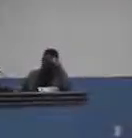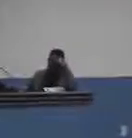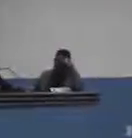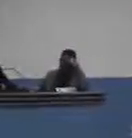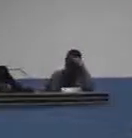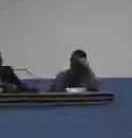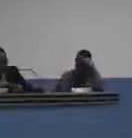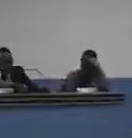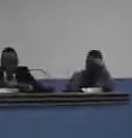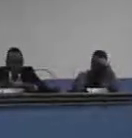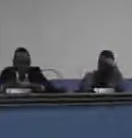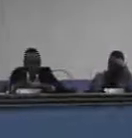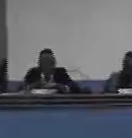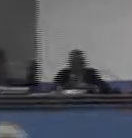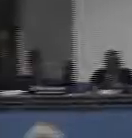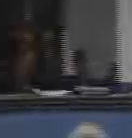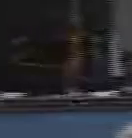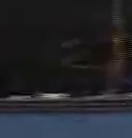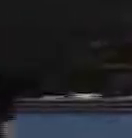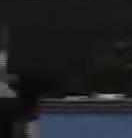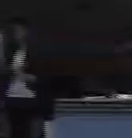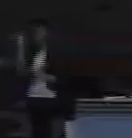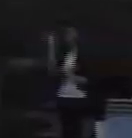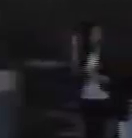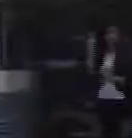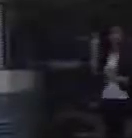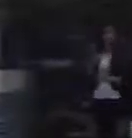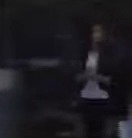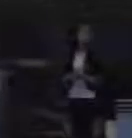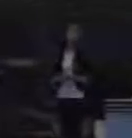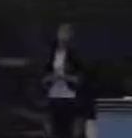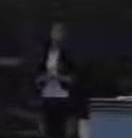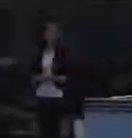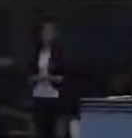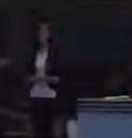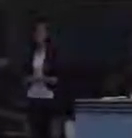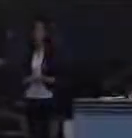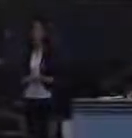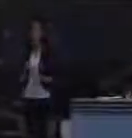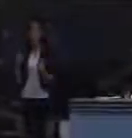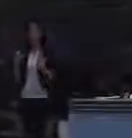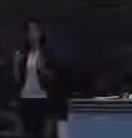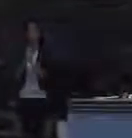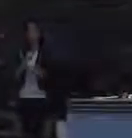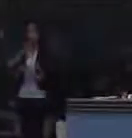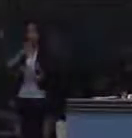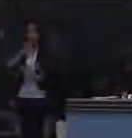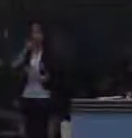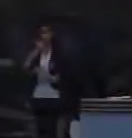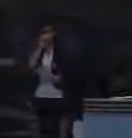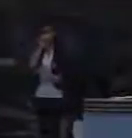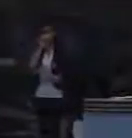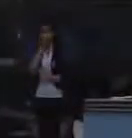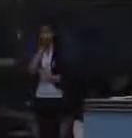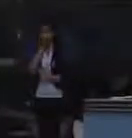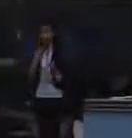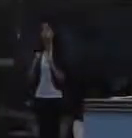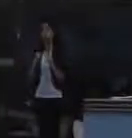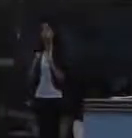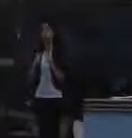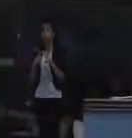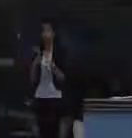até a data de sua efetiva liquidação, para ter o sem prejuízo das demais